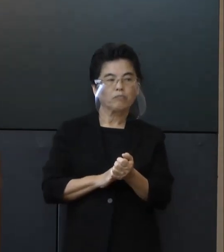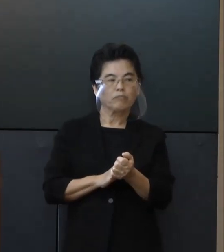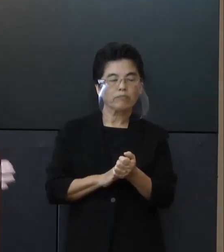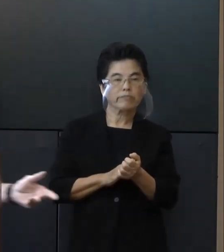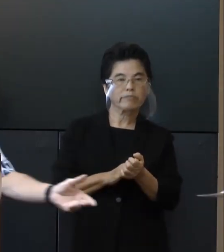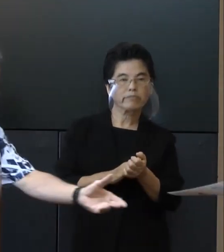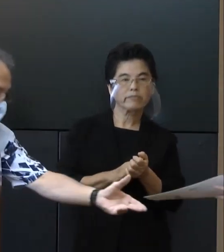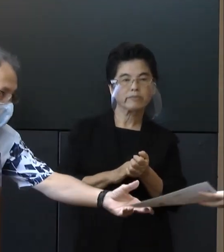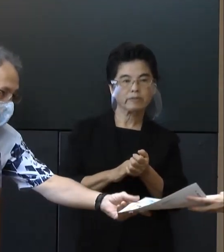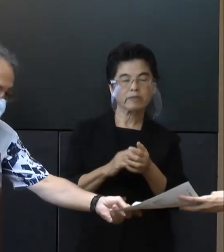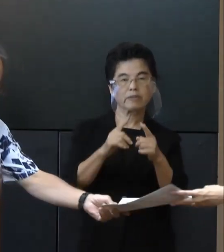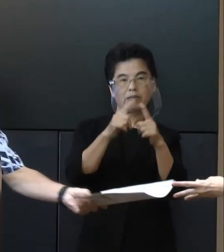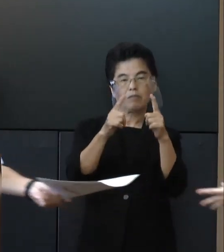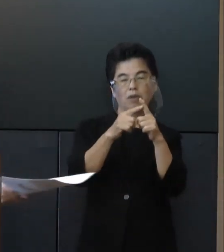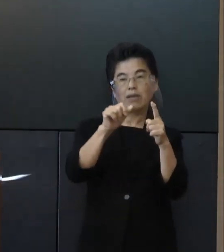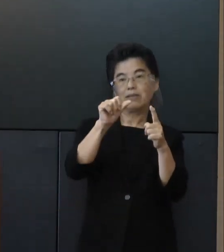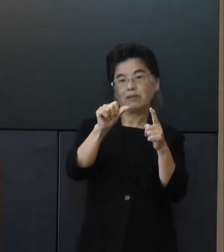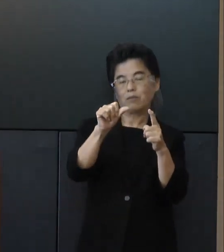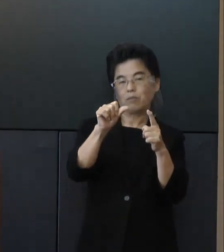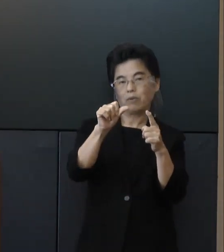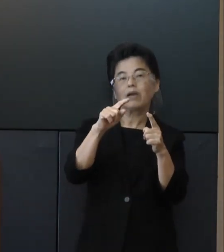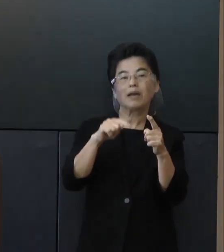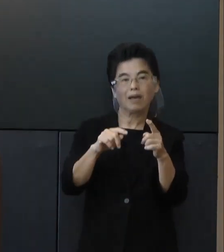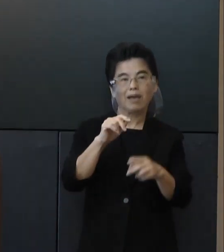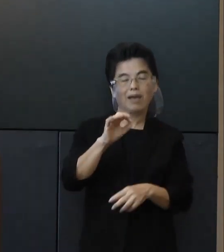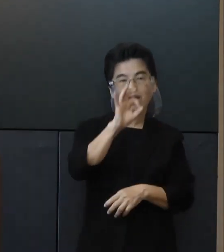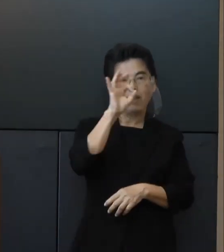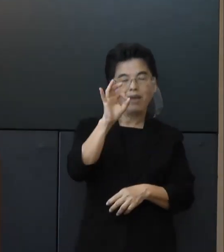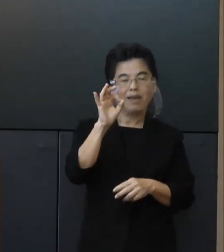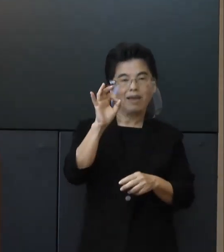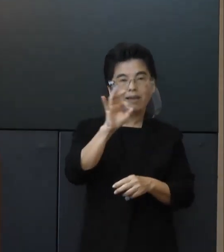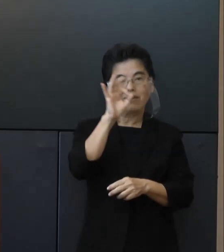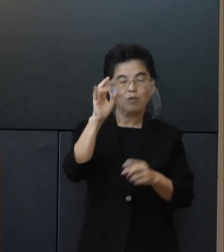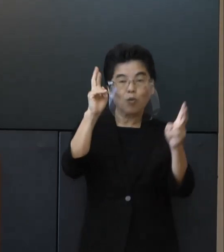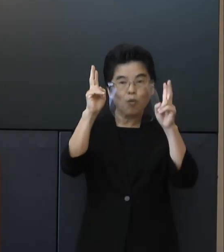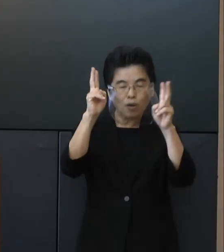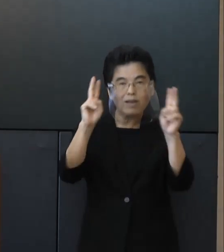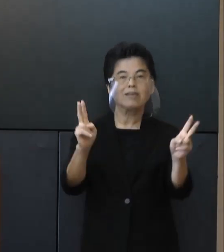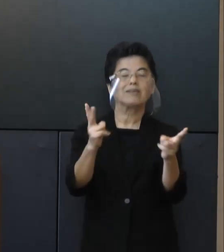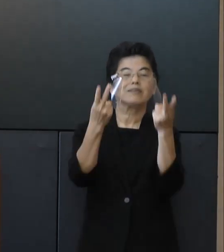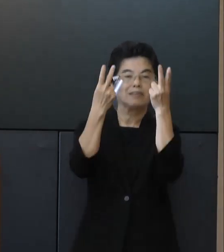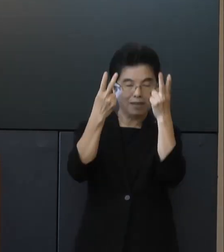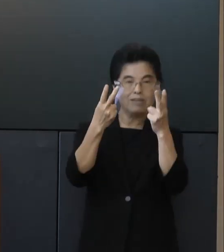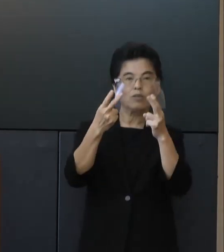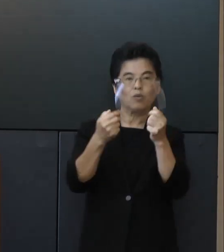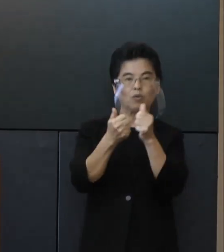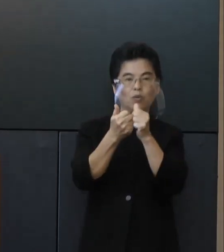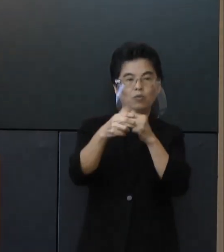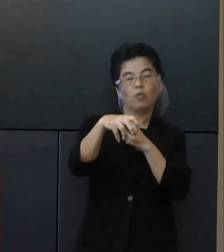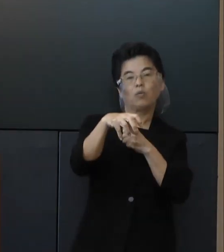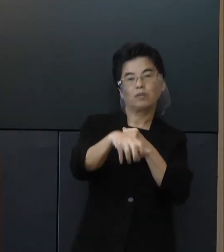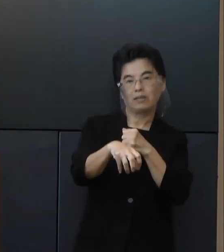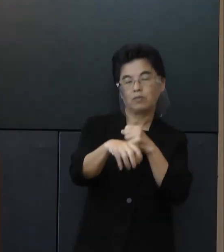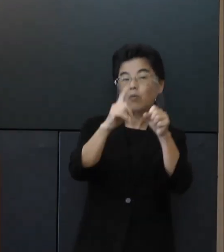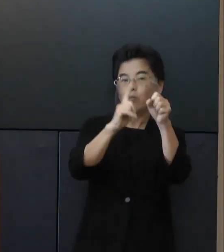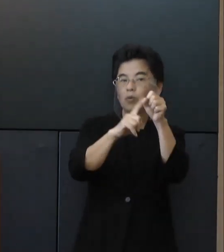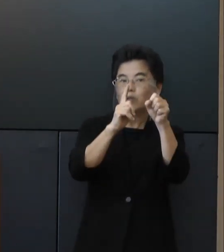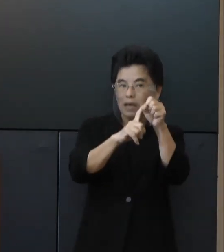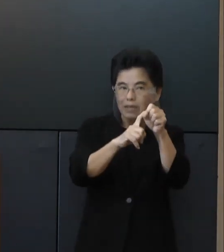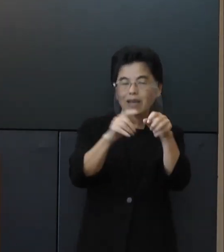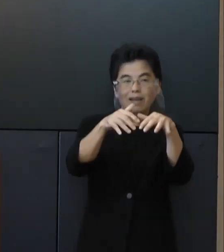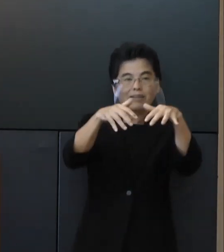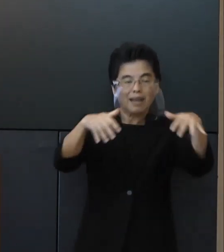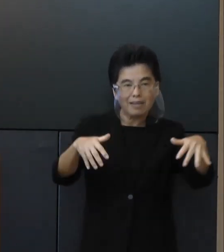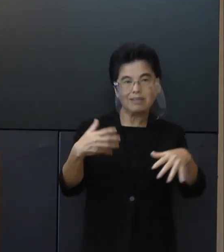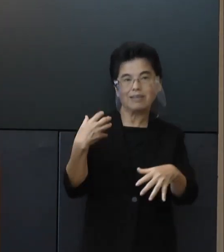今週の5ページでですね、この旅行者専用相談センター沖縄タコの目的ですとか体制、